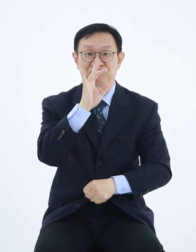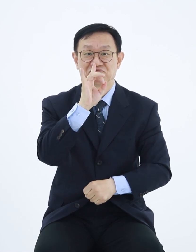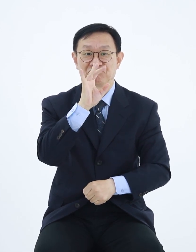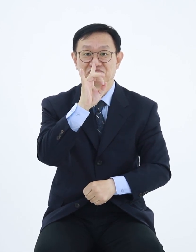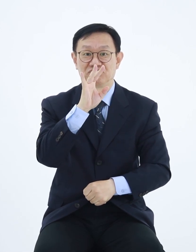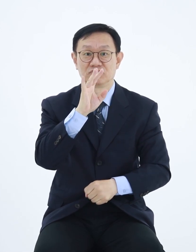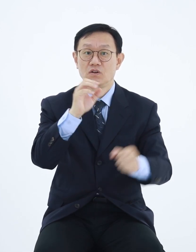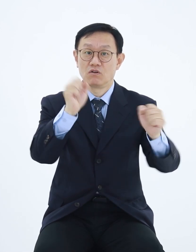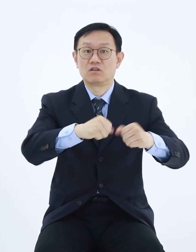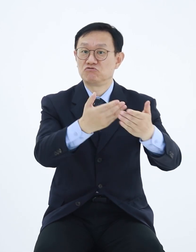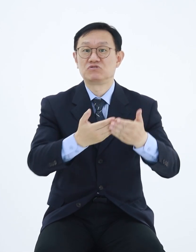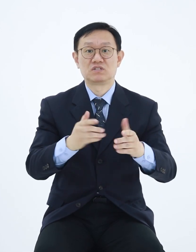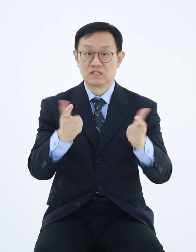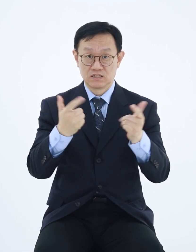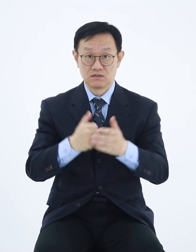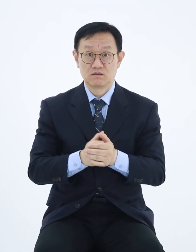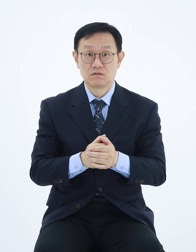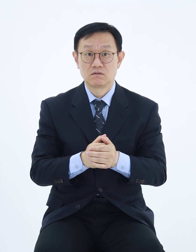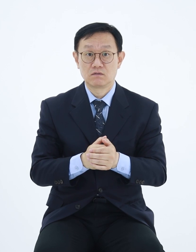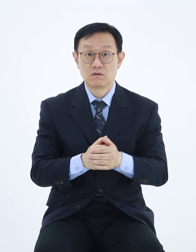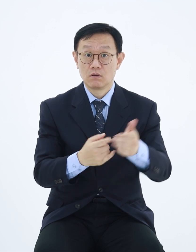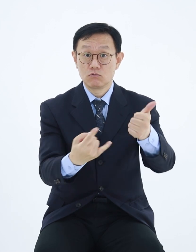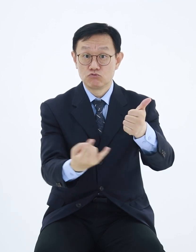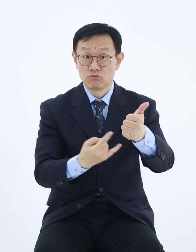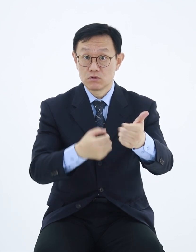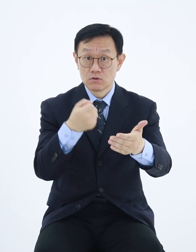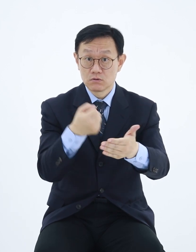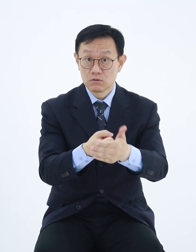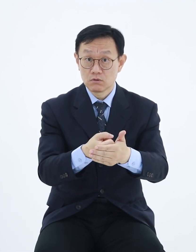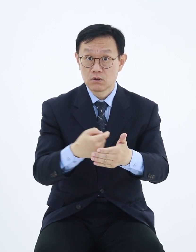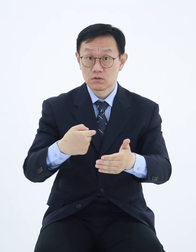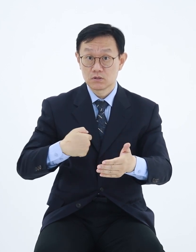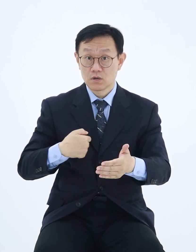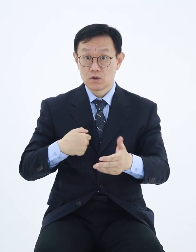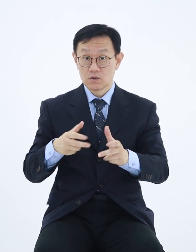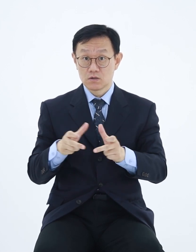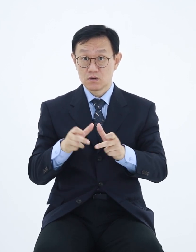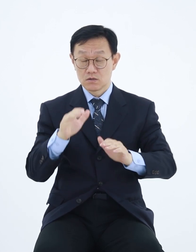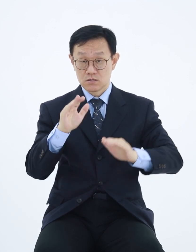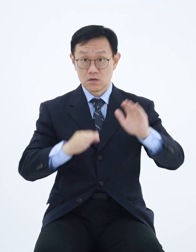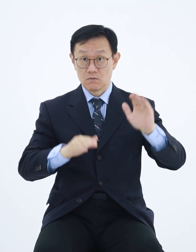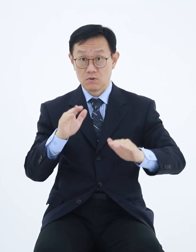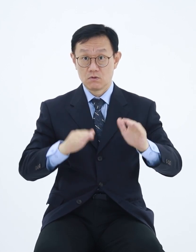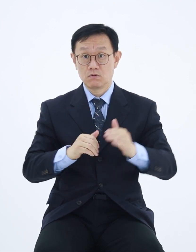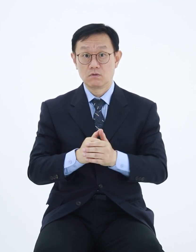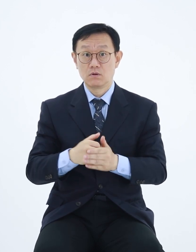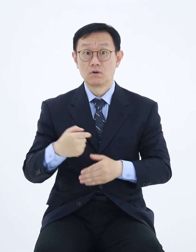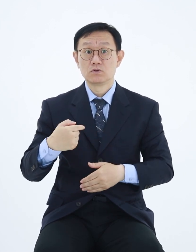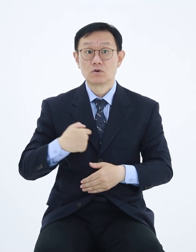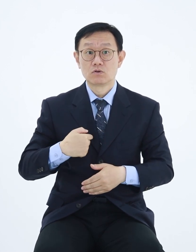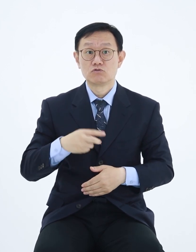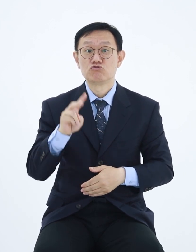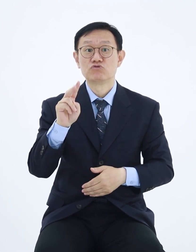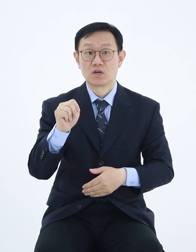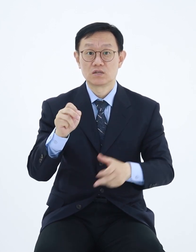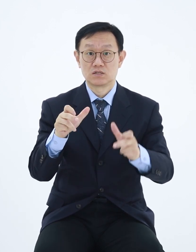않았습니다. 주택위원회의 결정은 장애인인 저를 차별하는 것입니다. 저는 유엔